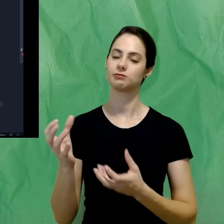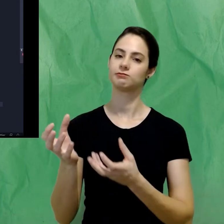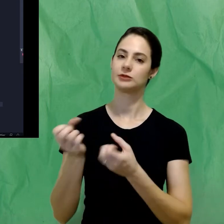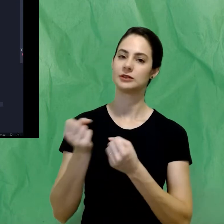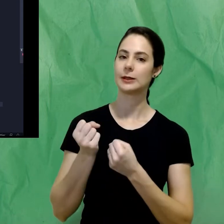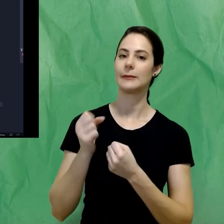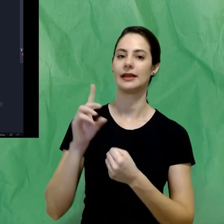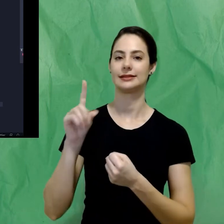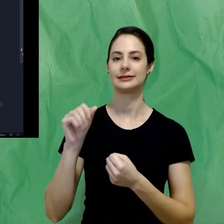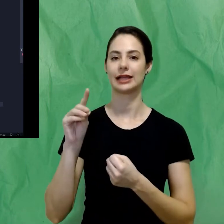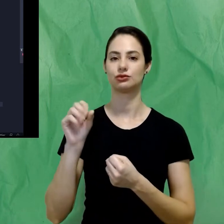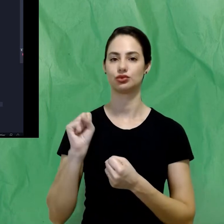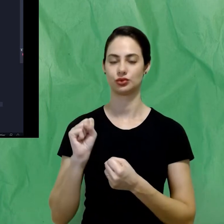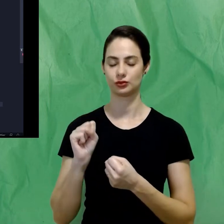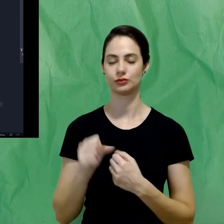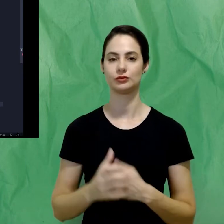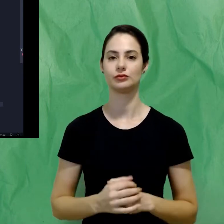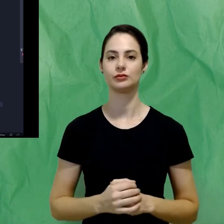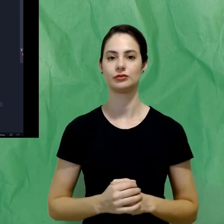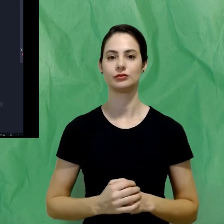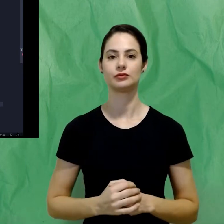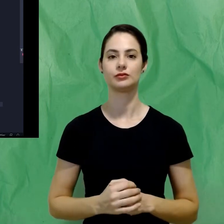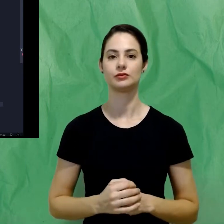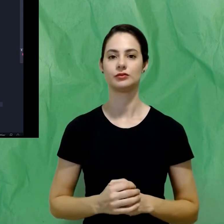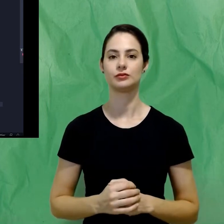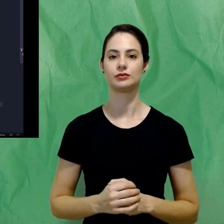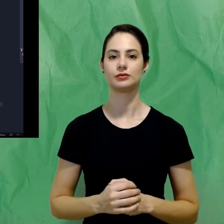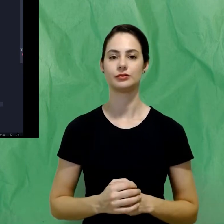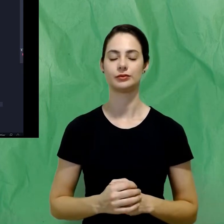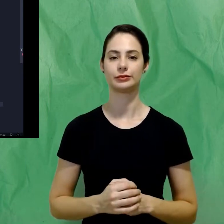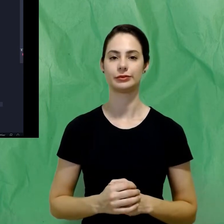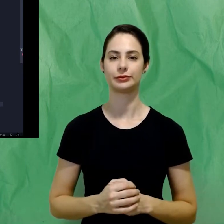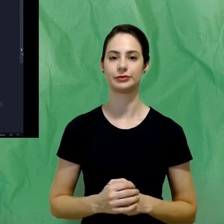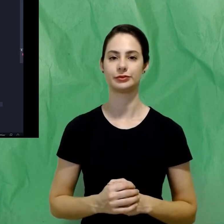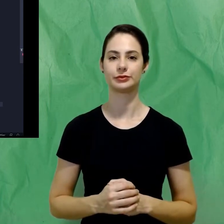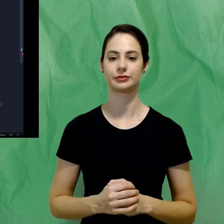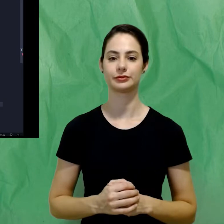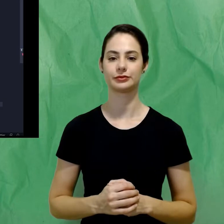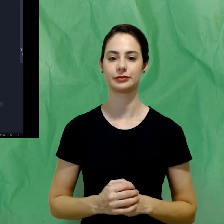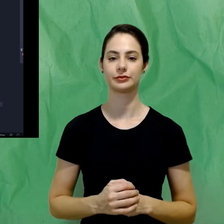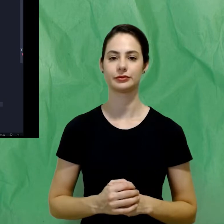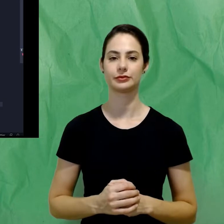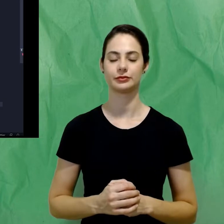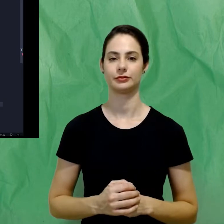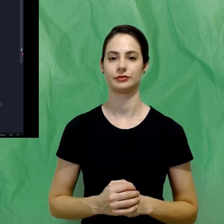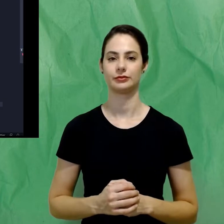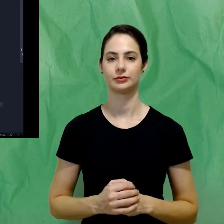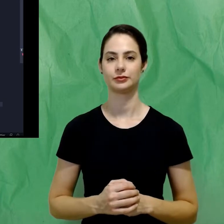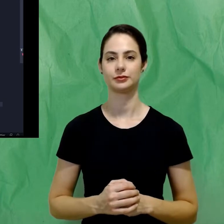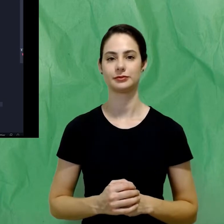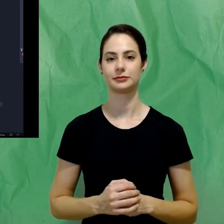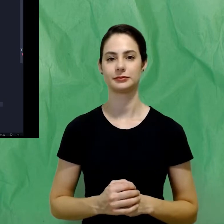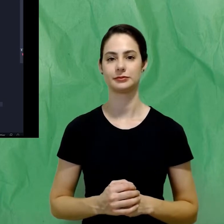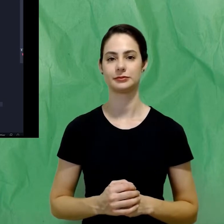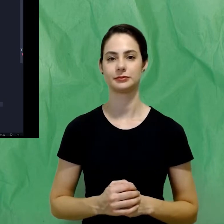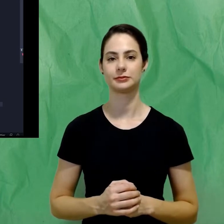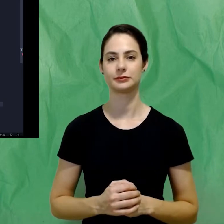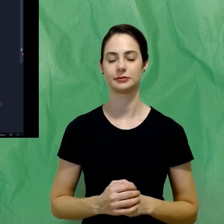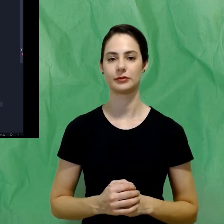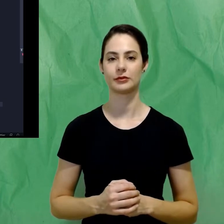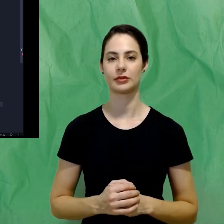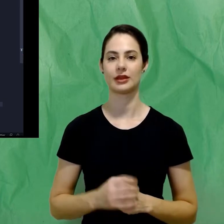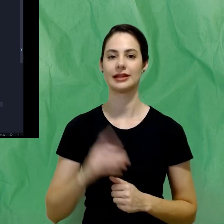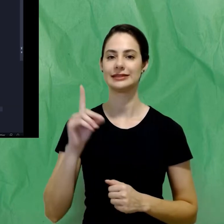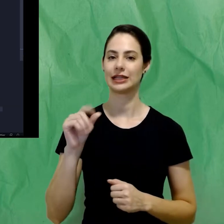dados que o arquivo está lá dentro. Então vou colocar aqui dados do arquivo. São os dados que